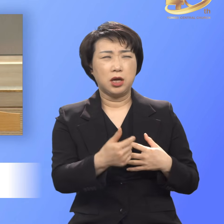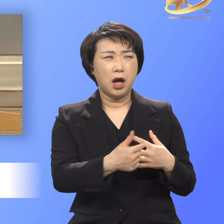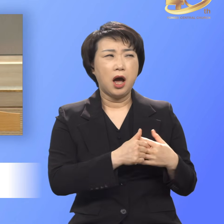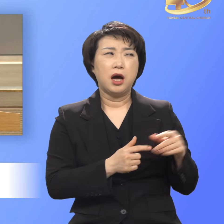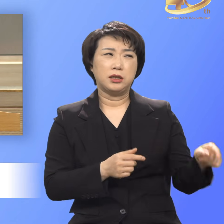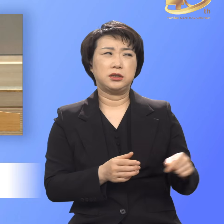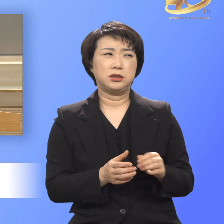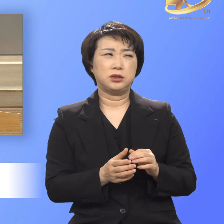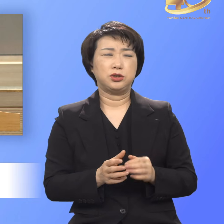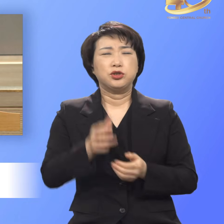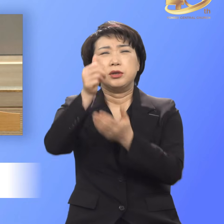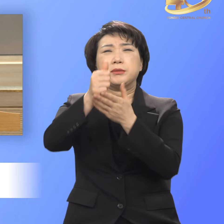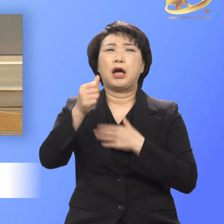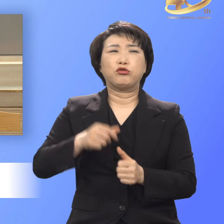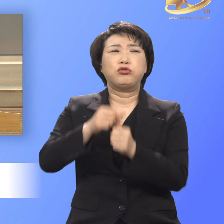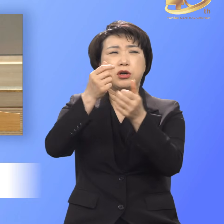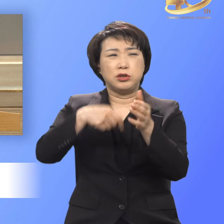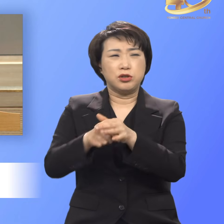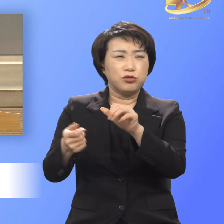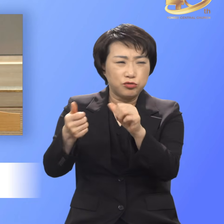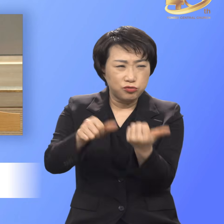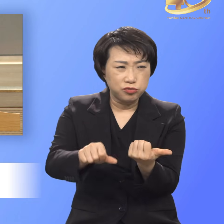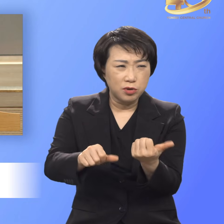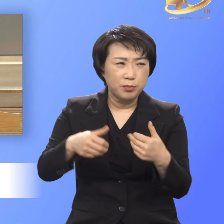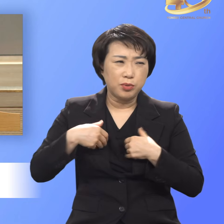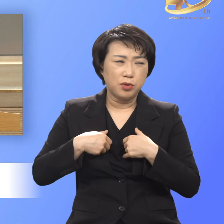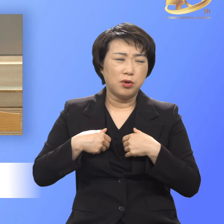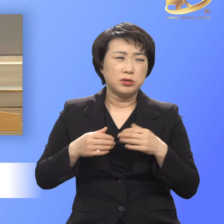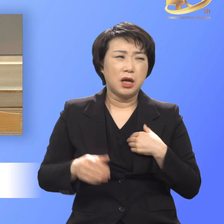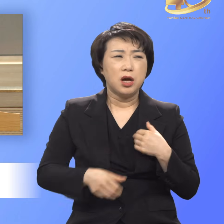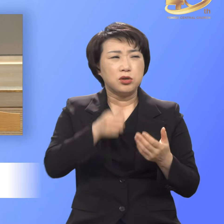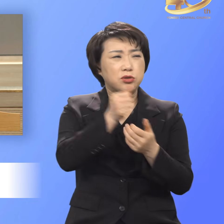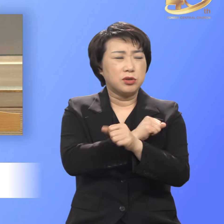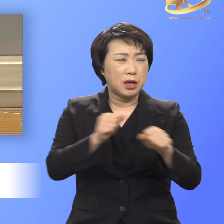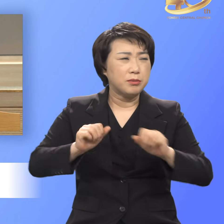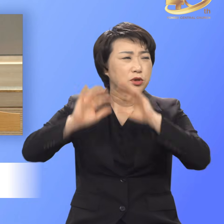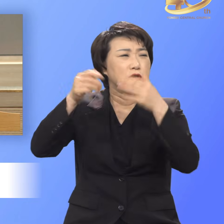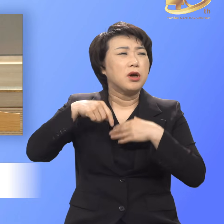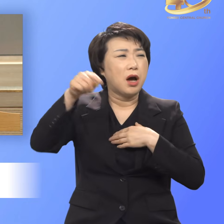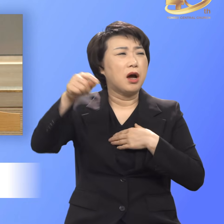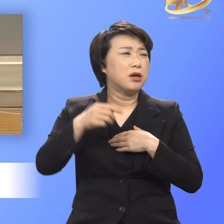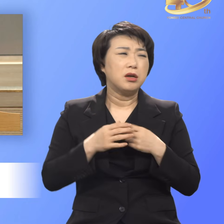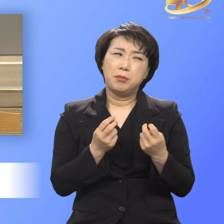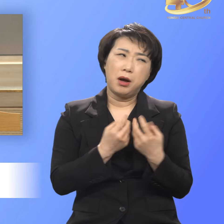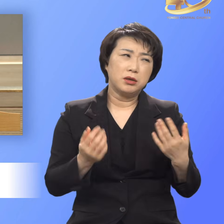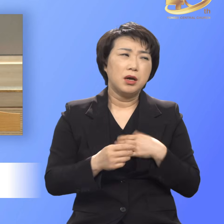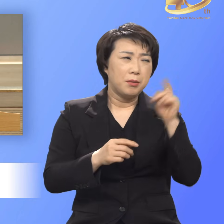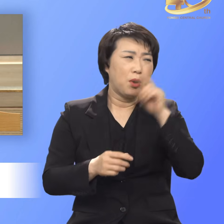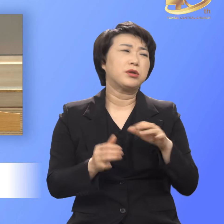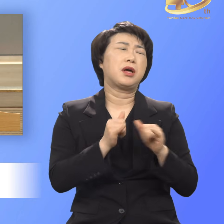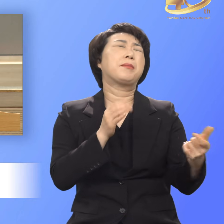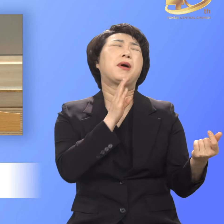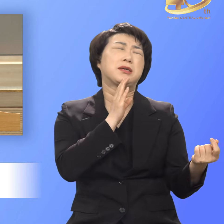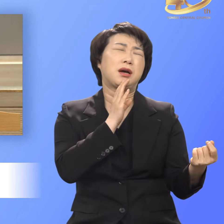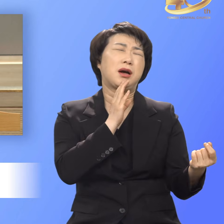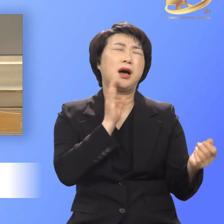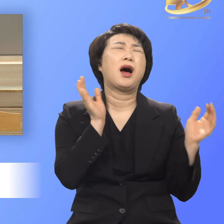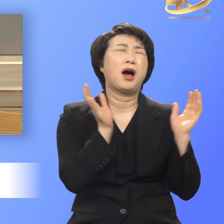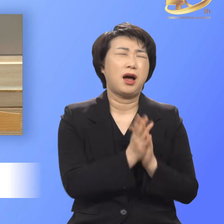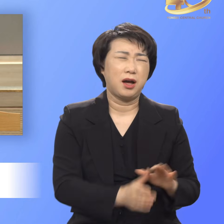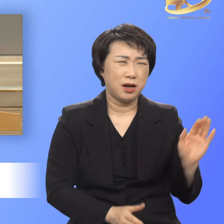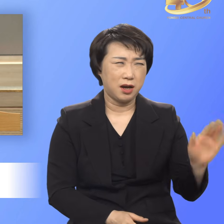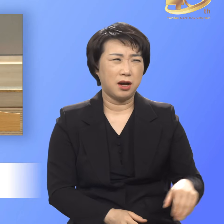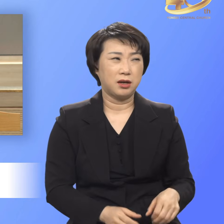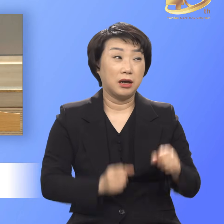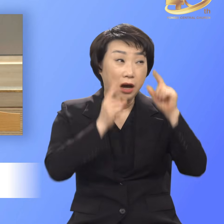년인지 아냐. 주님이 나 위해서 죽지 않으면 나는 죄사함 받고 천국 갈 길이 없는 못된 년이어서 이야, 또